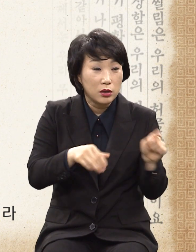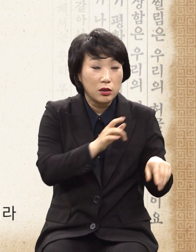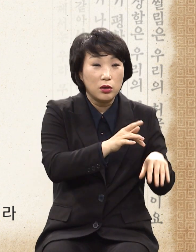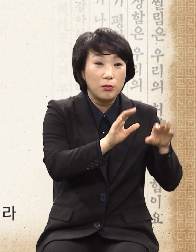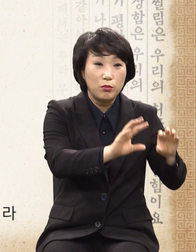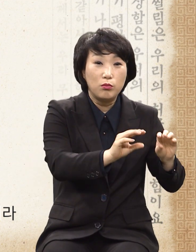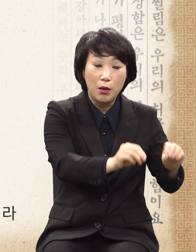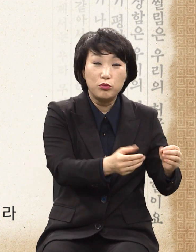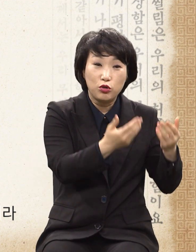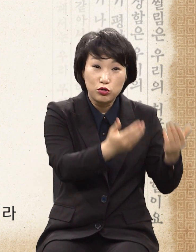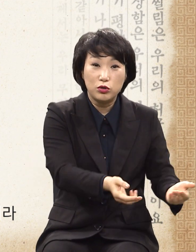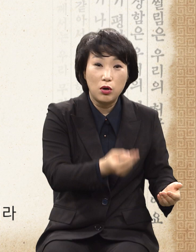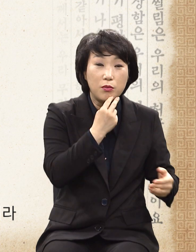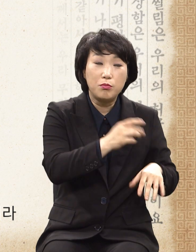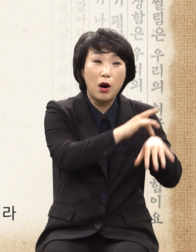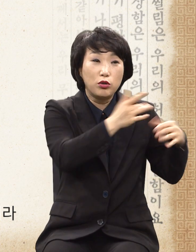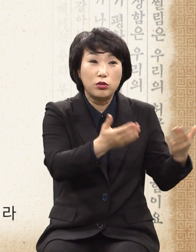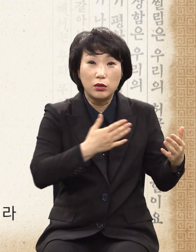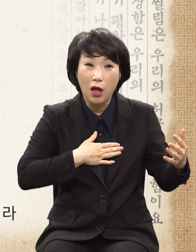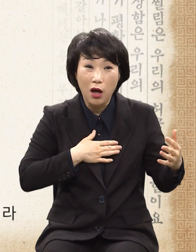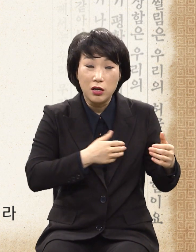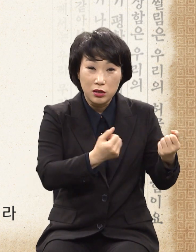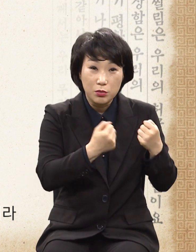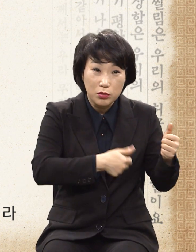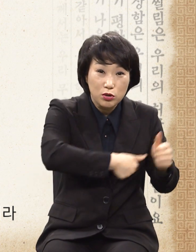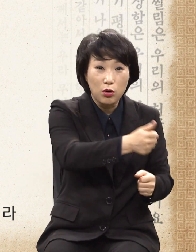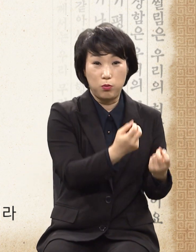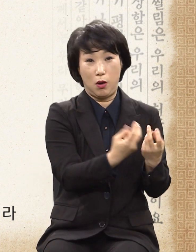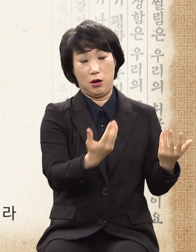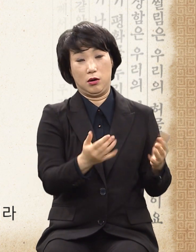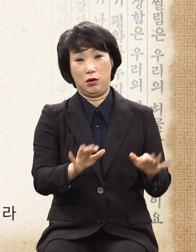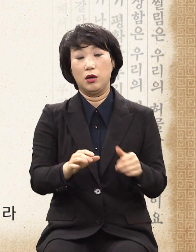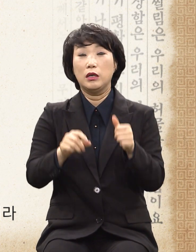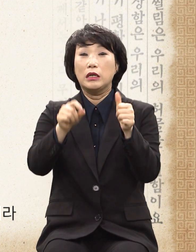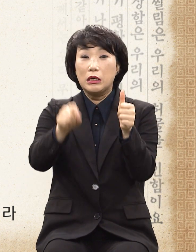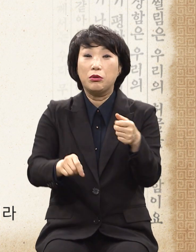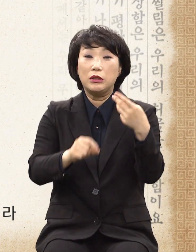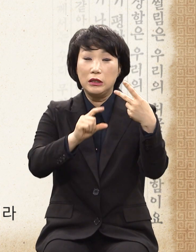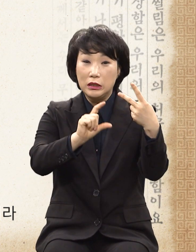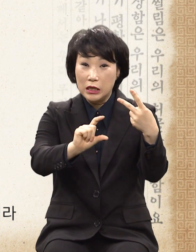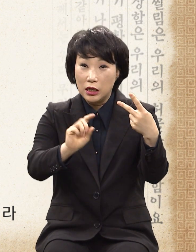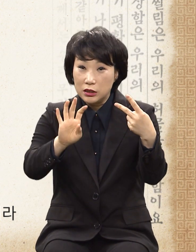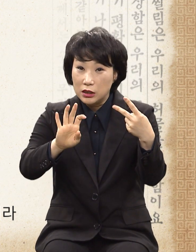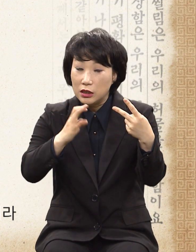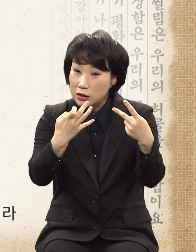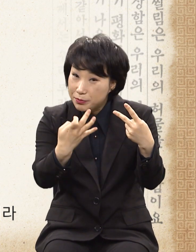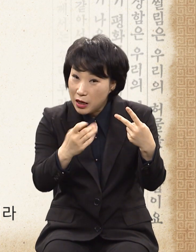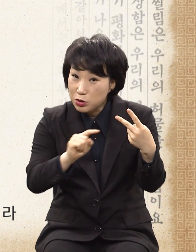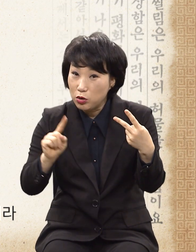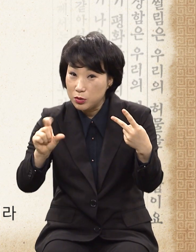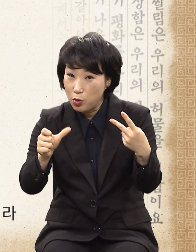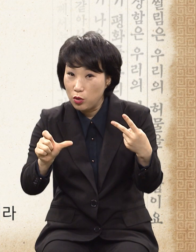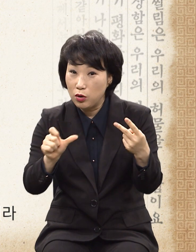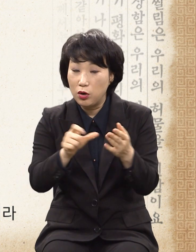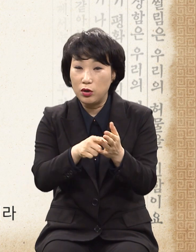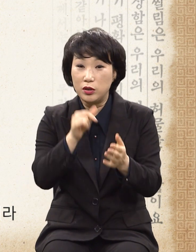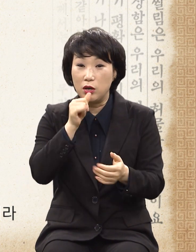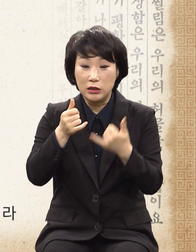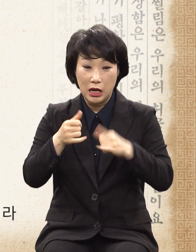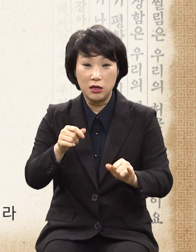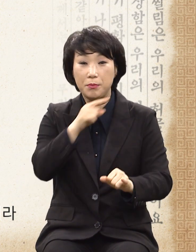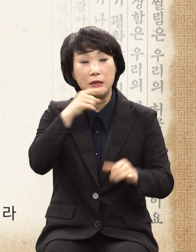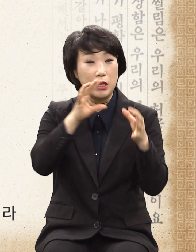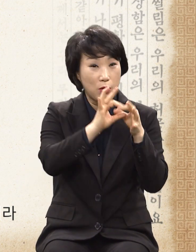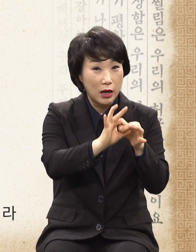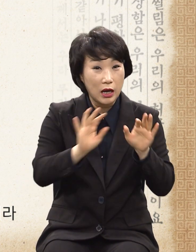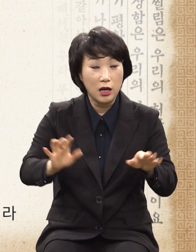역사를 이겨낼 수가 없다. 히브리서 2장 14절로 15절에 자녀들은 혈육에 함께 속하였음에